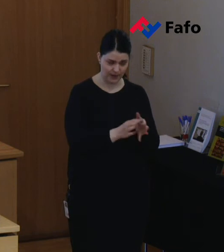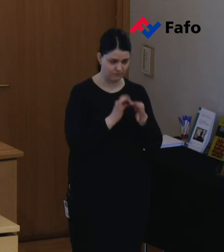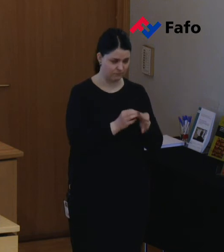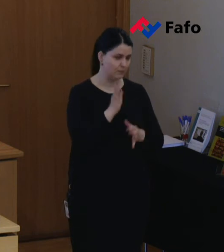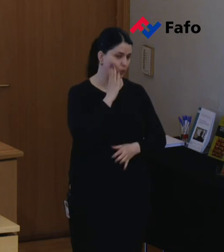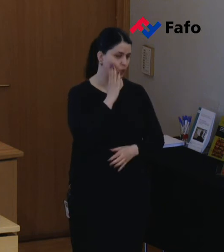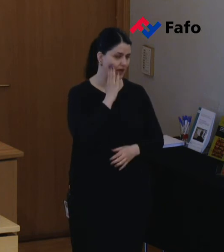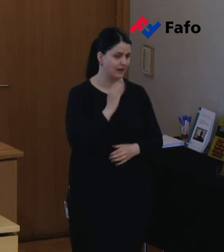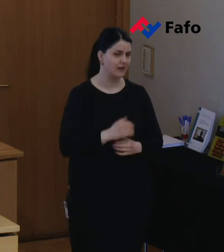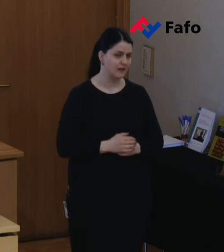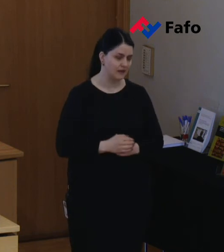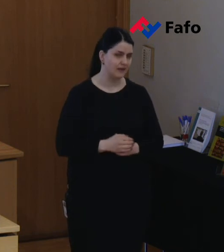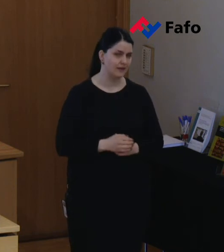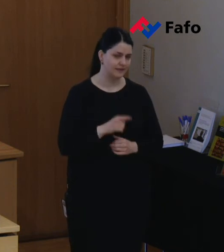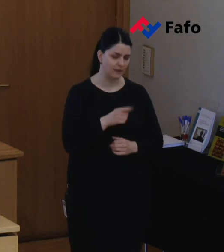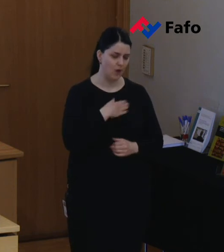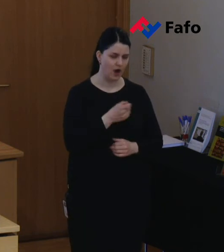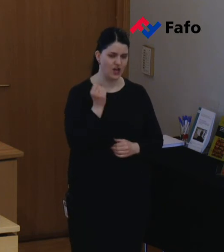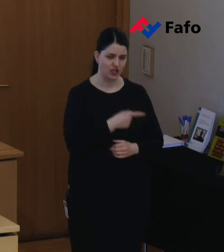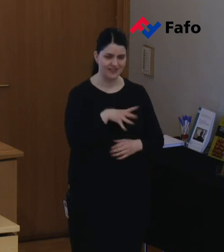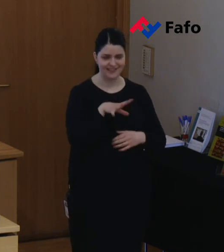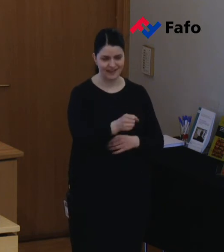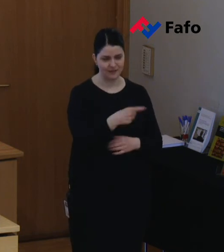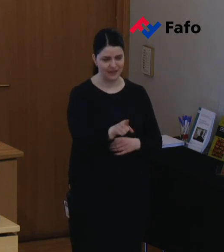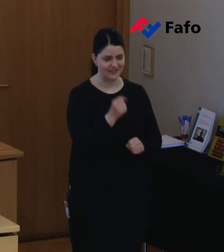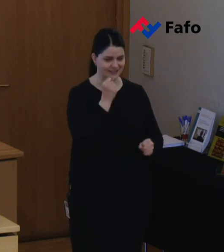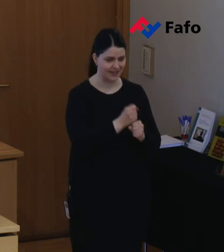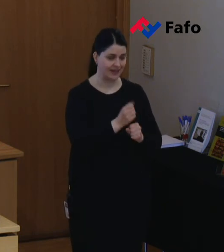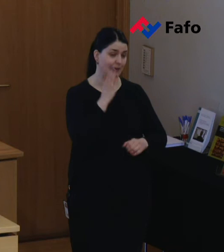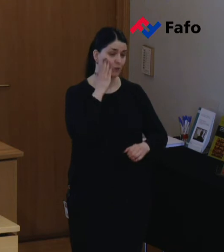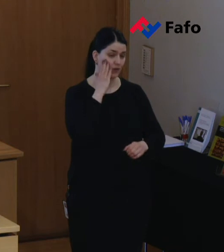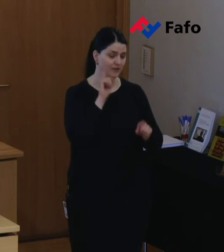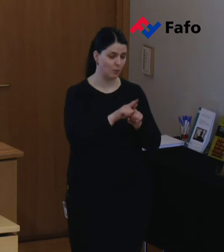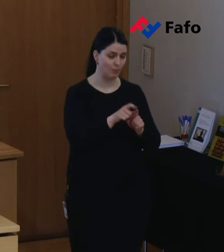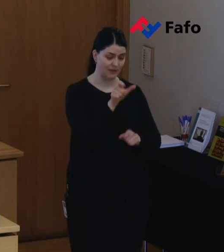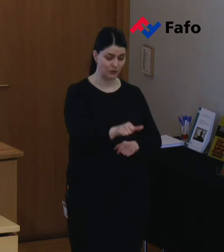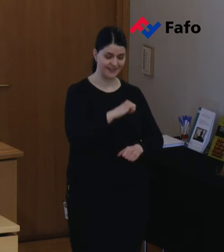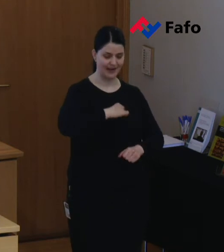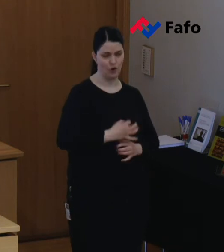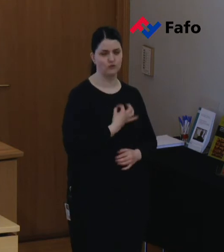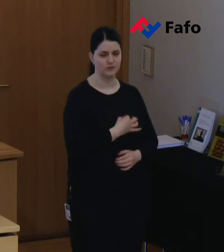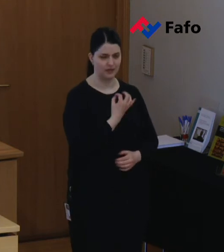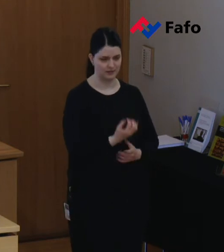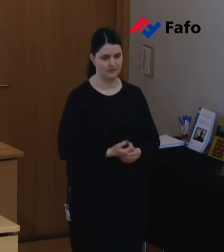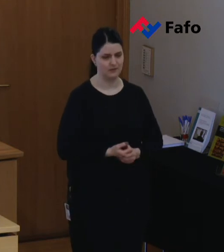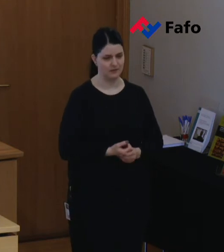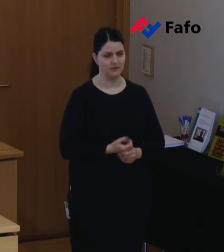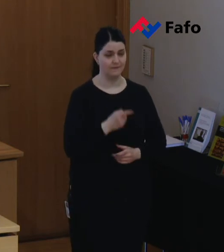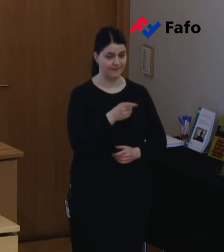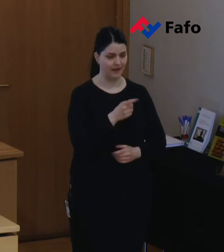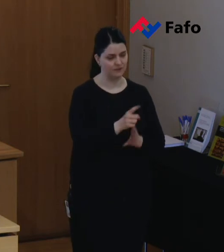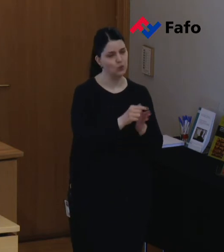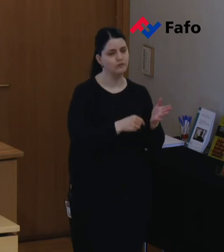bolig, så er jo det å ha rask tilgang til en skikkelig bolig som person ønsker seg.